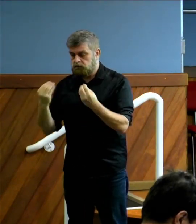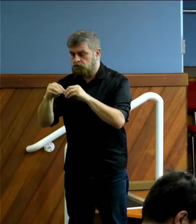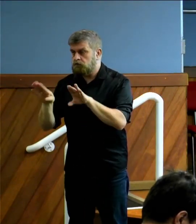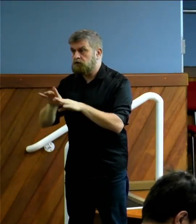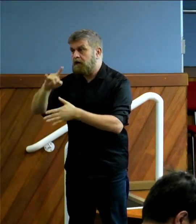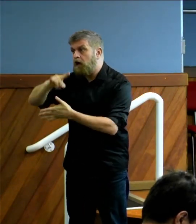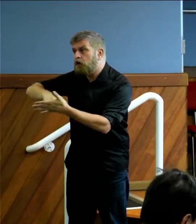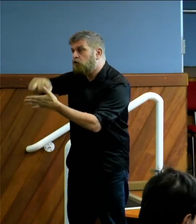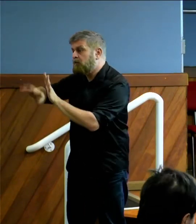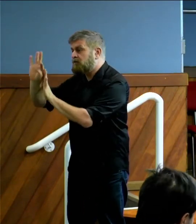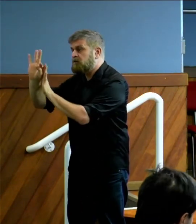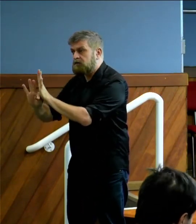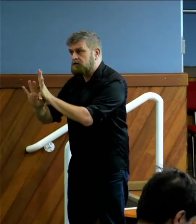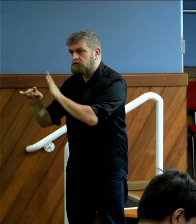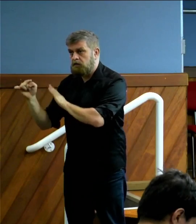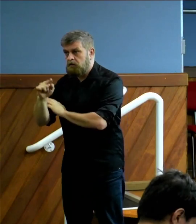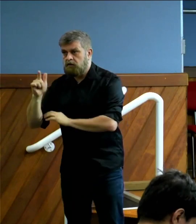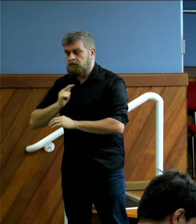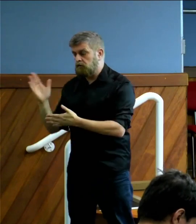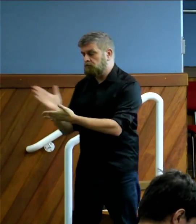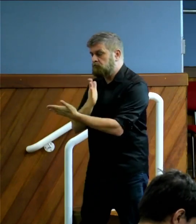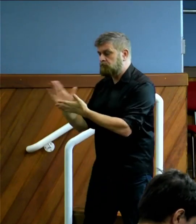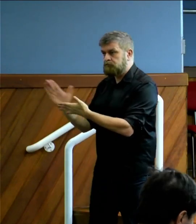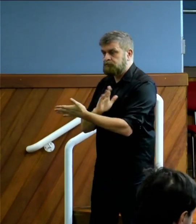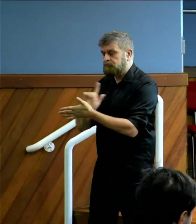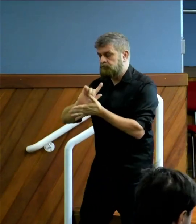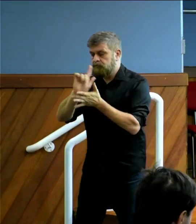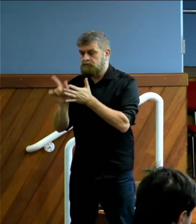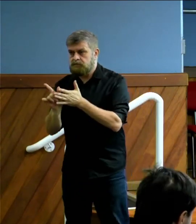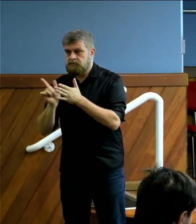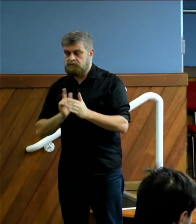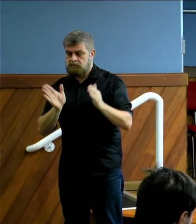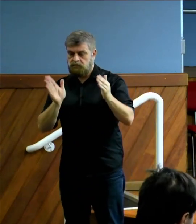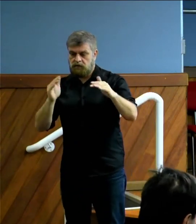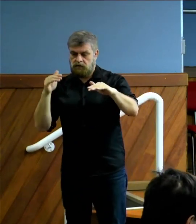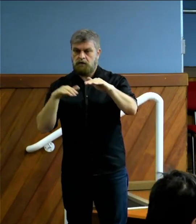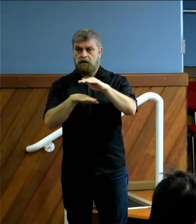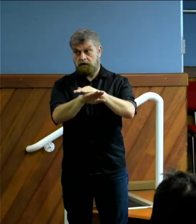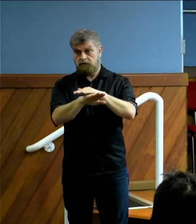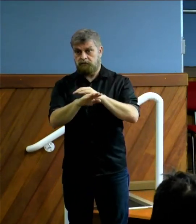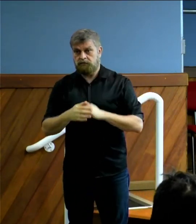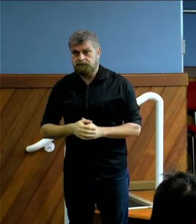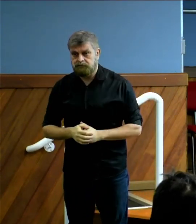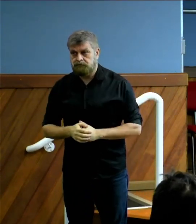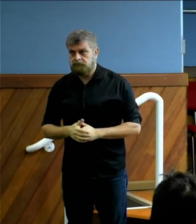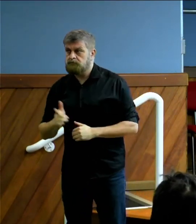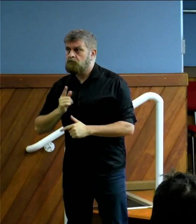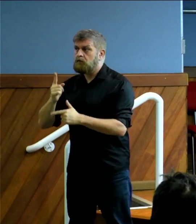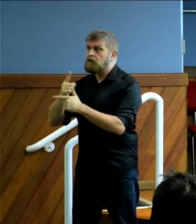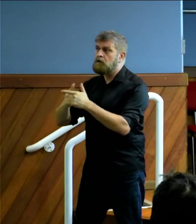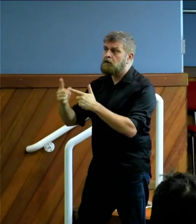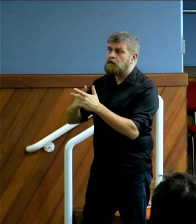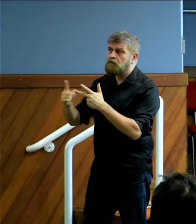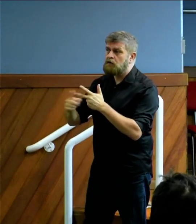de documentos textuais e aí você simplesmente separou pelo gênero para colocar num lugar que chama arquivo. Né? Que problemas,